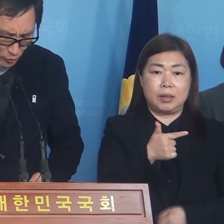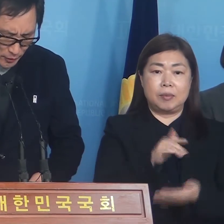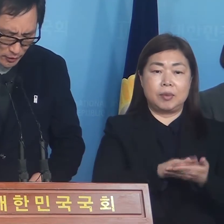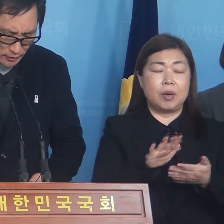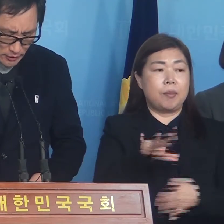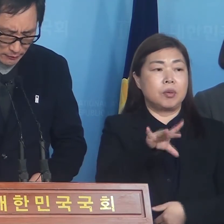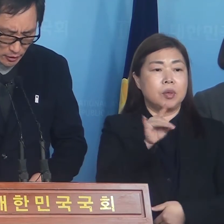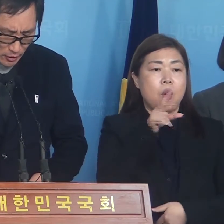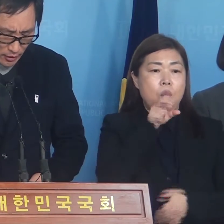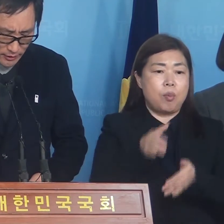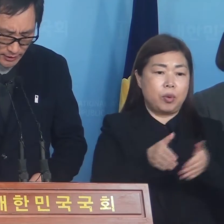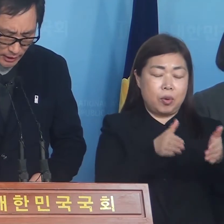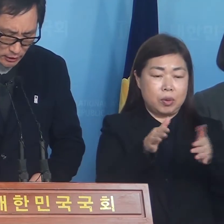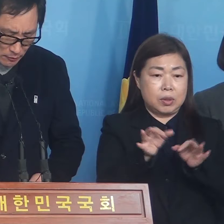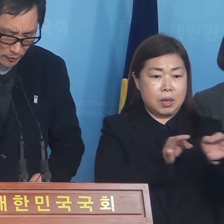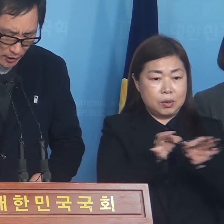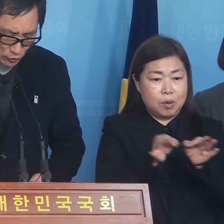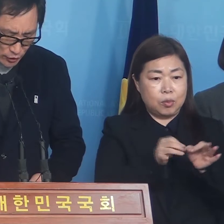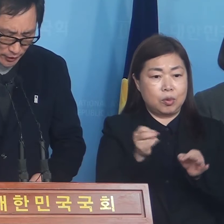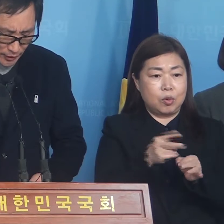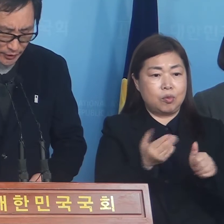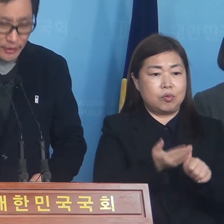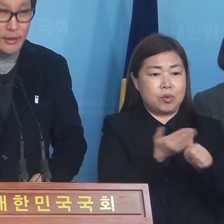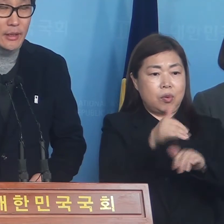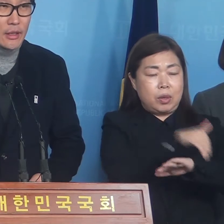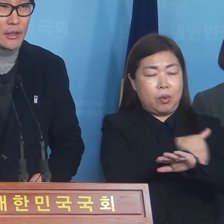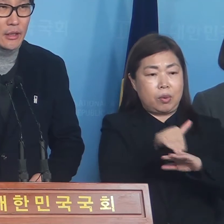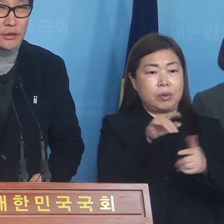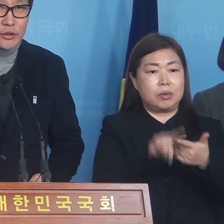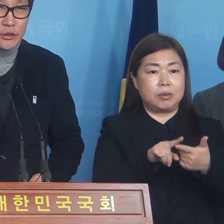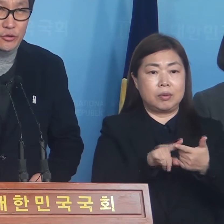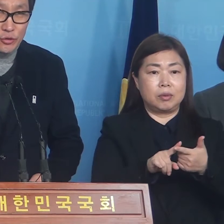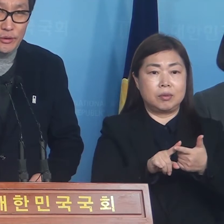먼저 골목형 상점과 육성계획